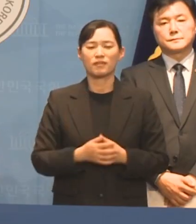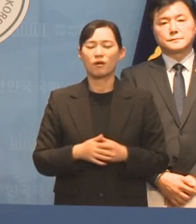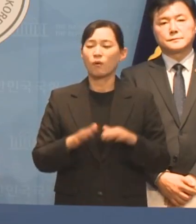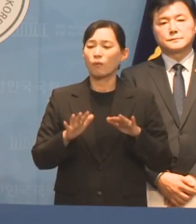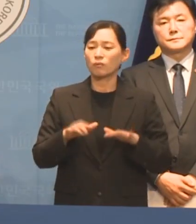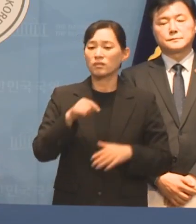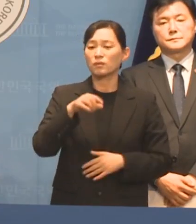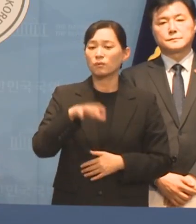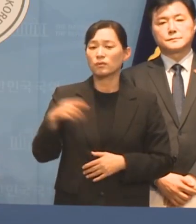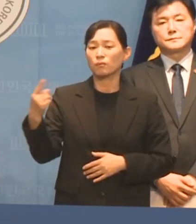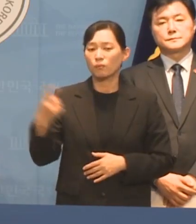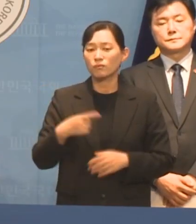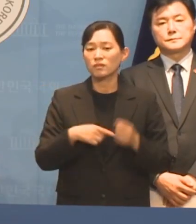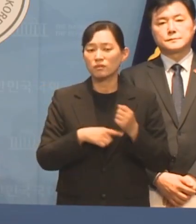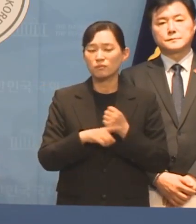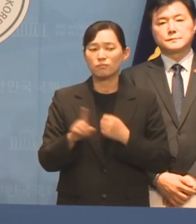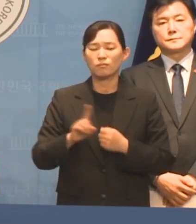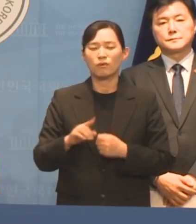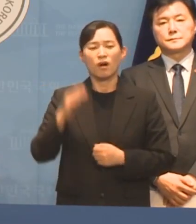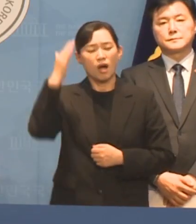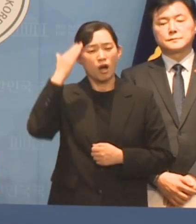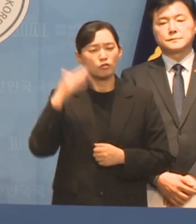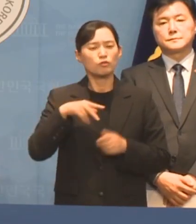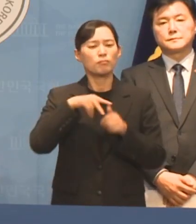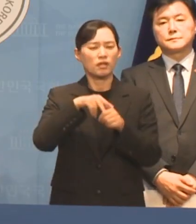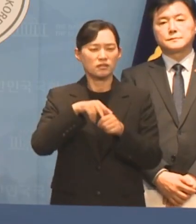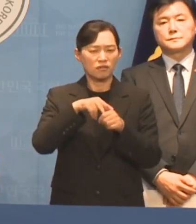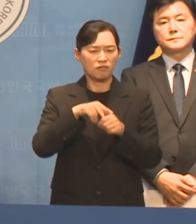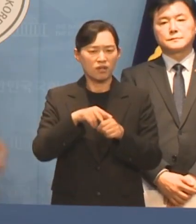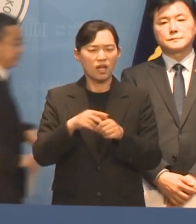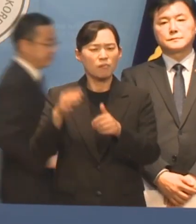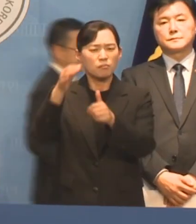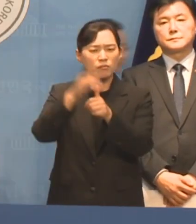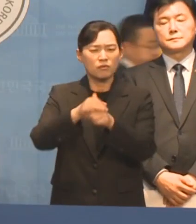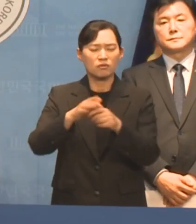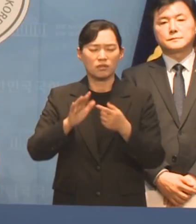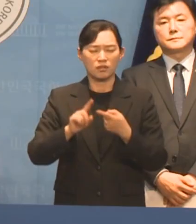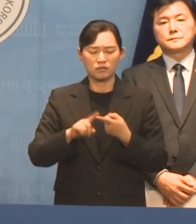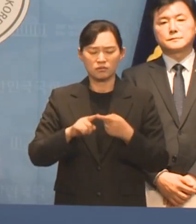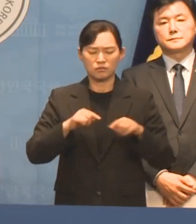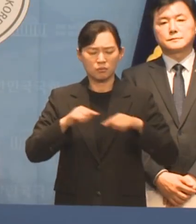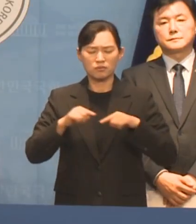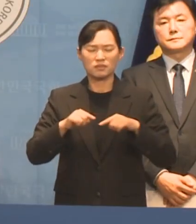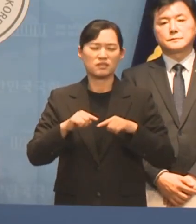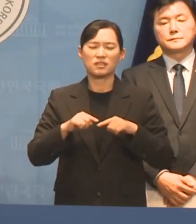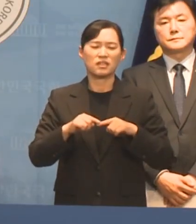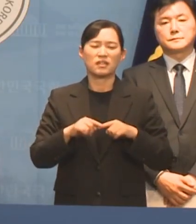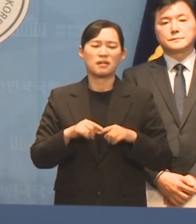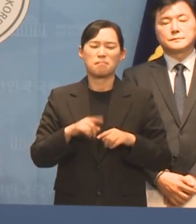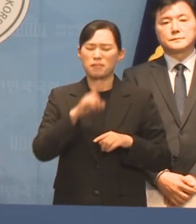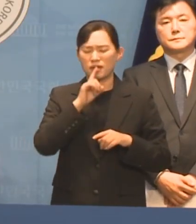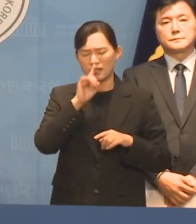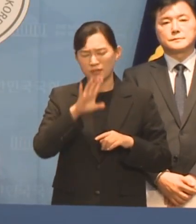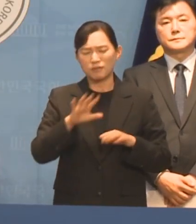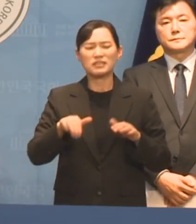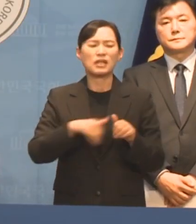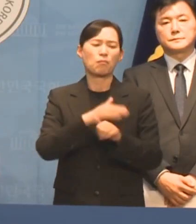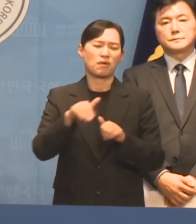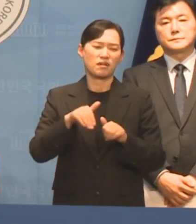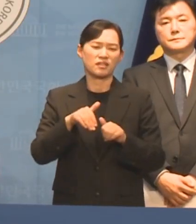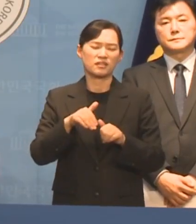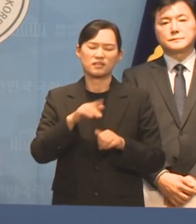오늘 이 자리에 선 이유는 한국마사회장 인선에 있어 정치 논리보다 현실과 책임이 우선되어야 한다는 절박함